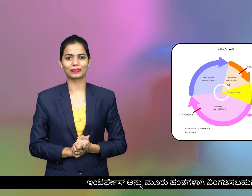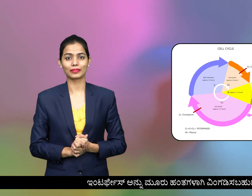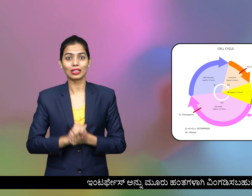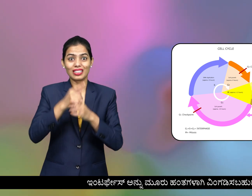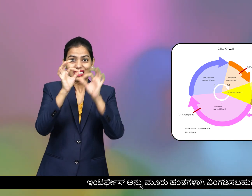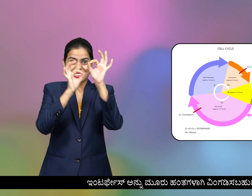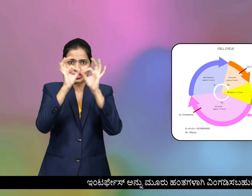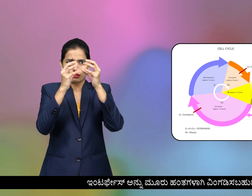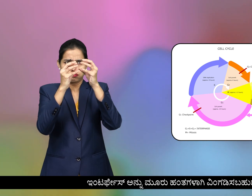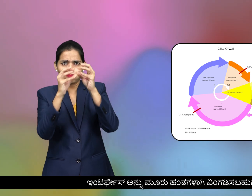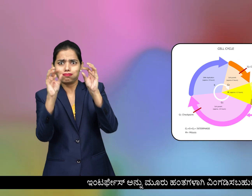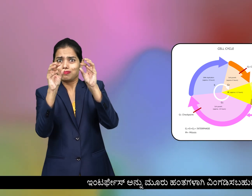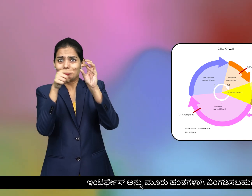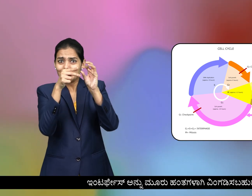ಇಂಟರ್ಫೇಸ್ ಅನ್ನ 3 ಹಂತಗಳಾಗಿ ವಿಂಗಡಿಸಬಹುದು.